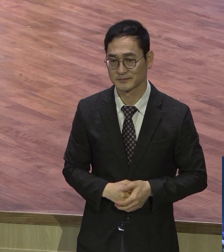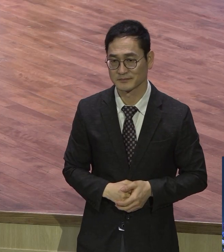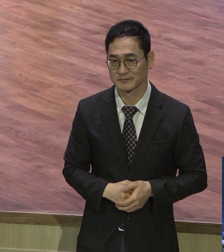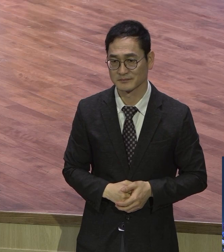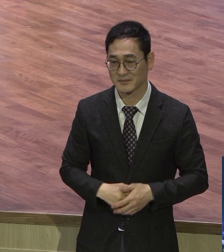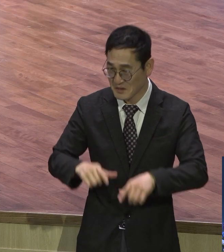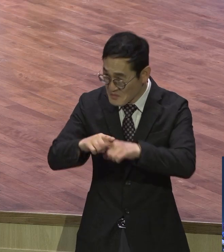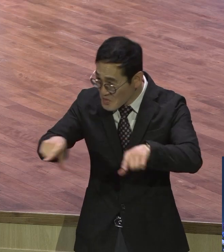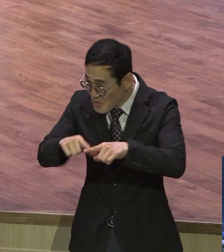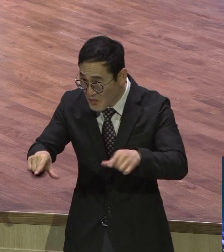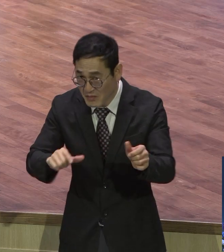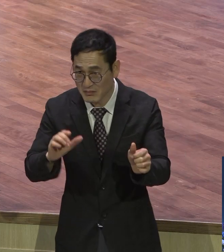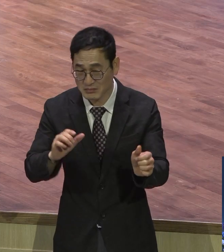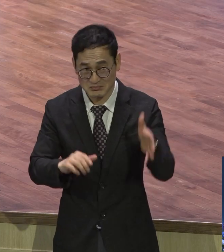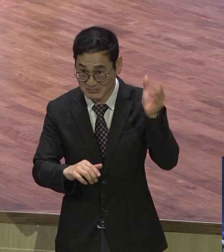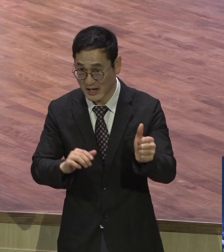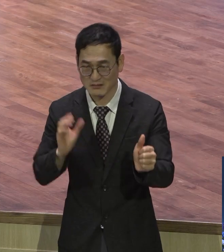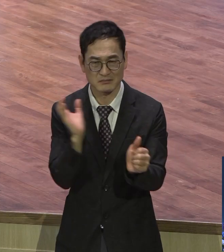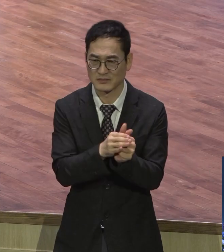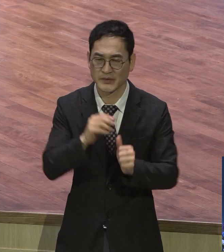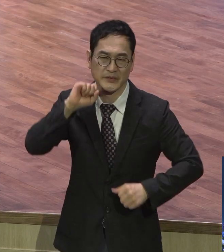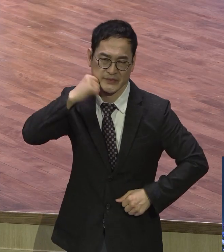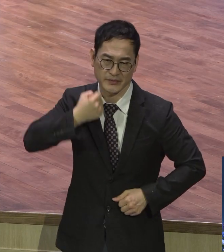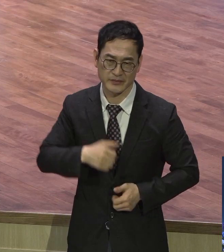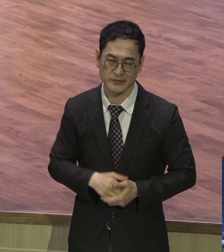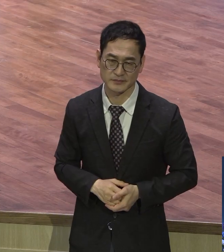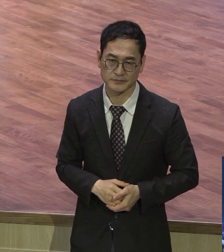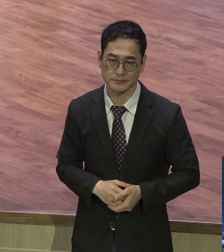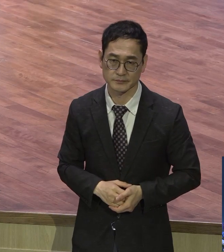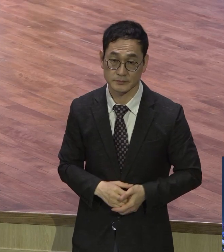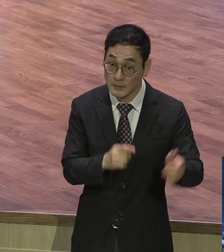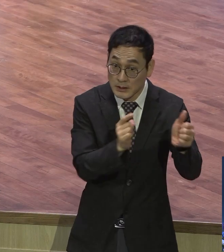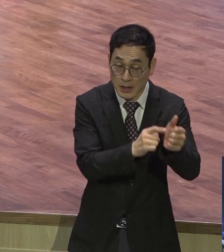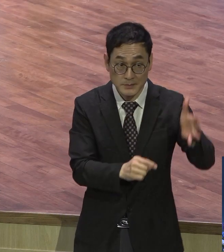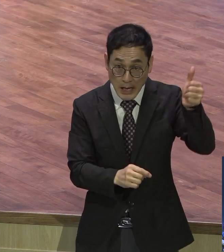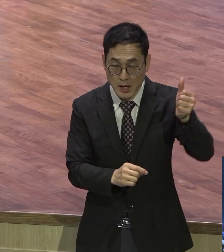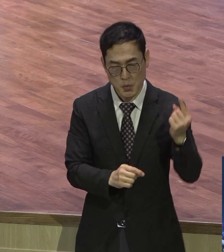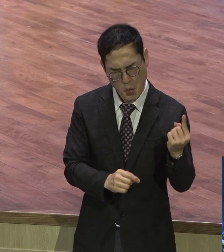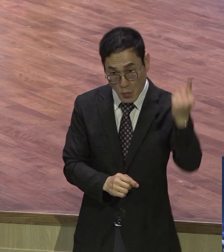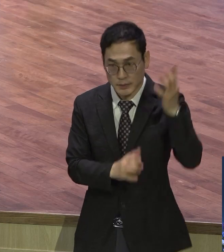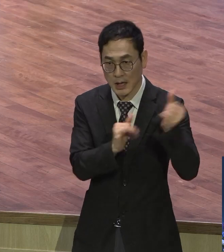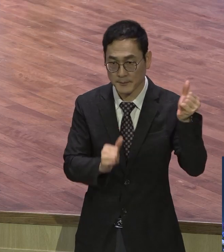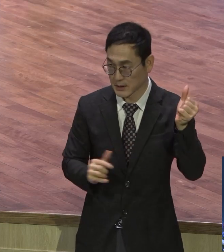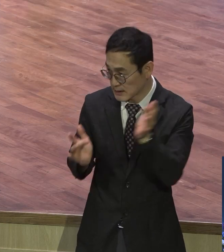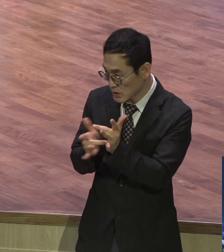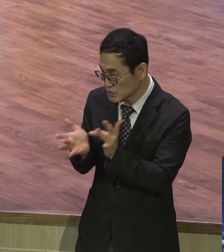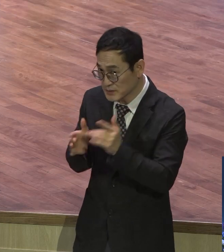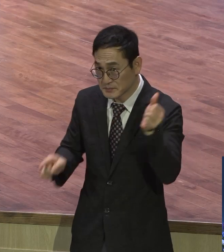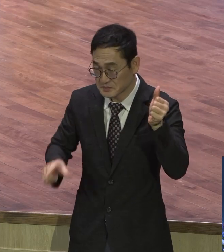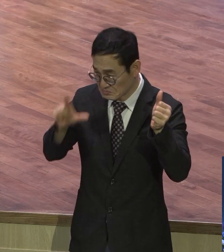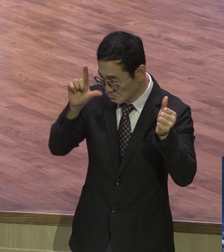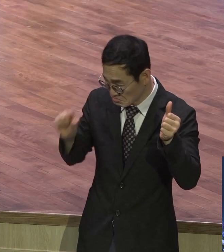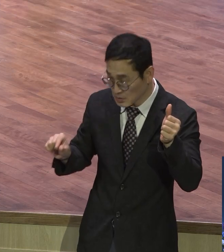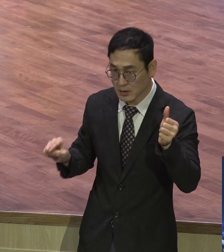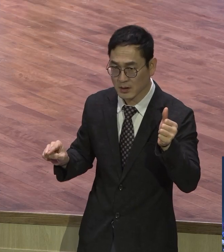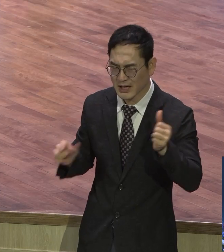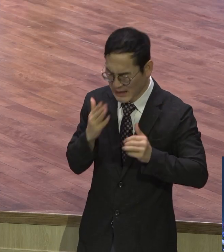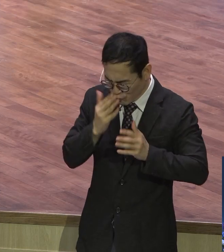그런데 이런 회당장이 예수님을 찾아왔다. 이것은요. 당시